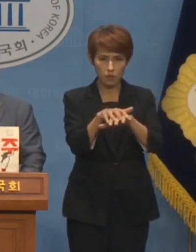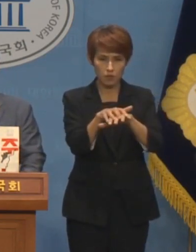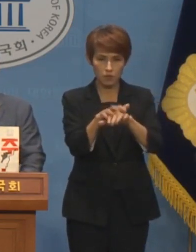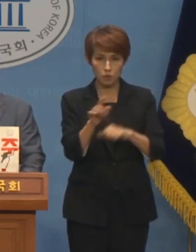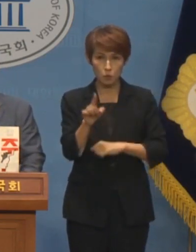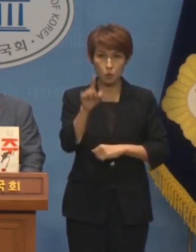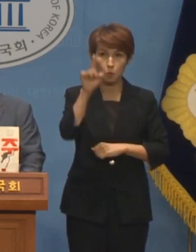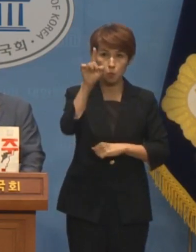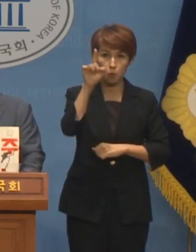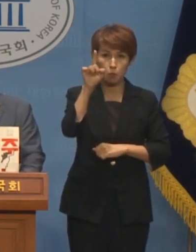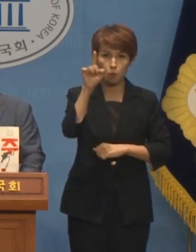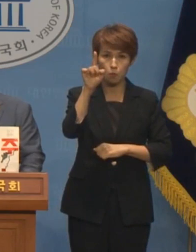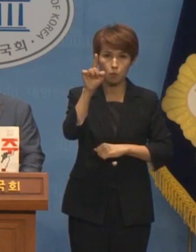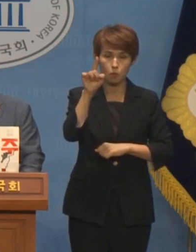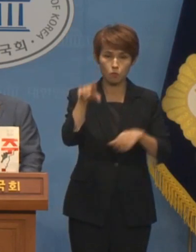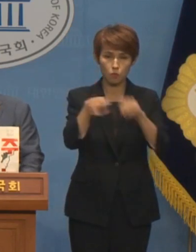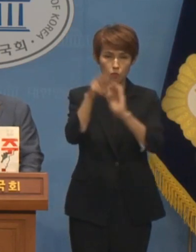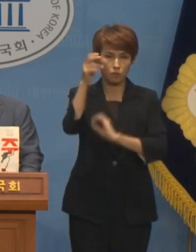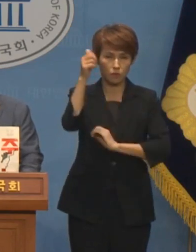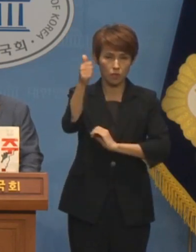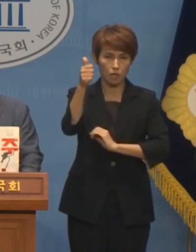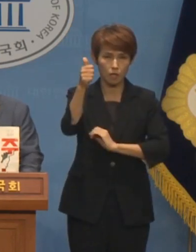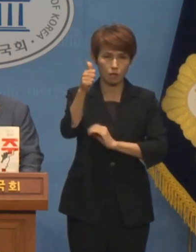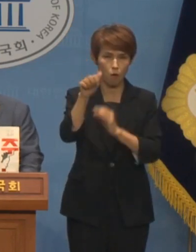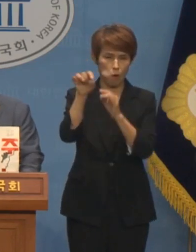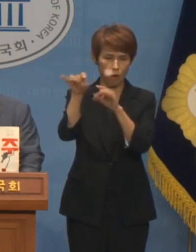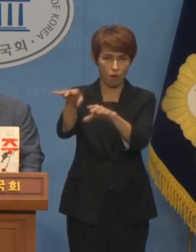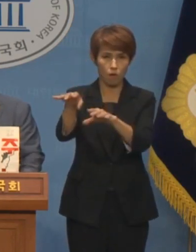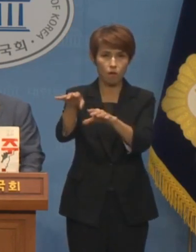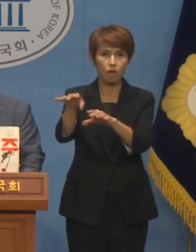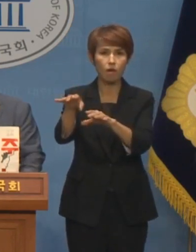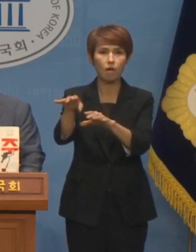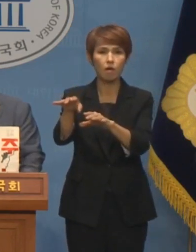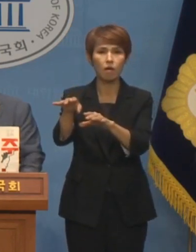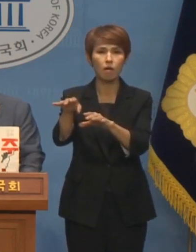상사와 수장, 조직 구성원 전체를 속이고